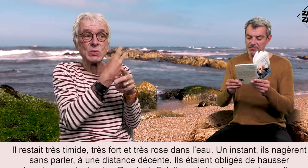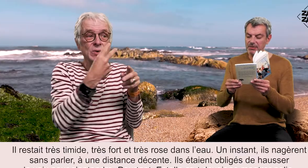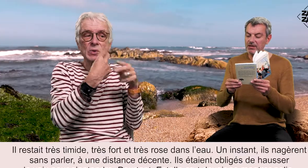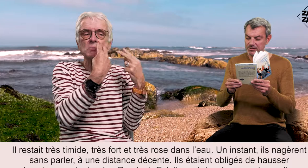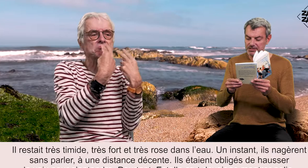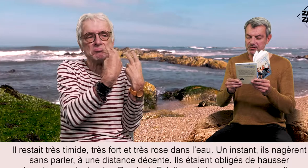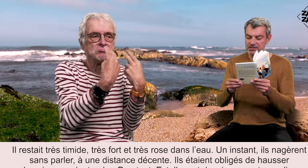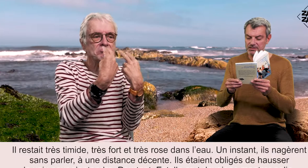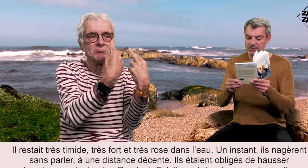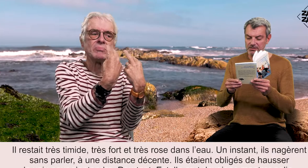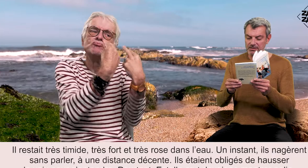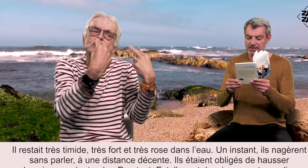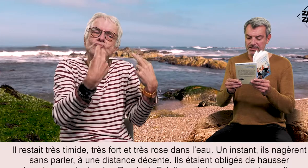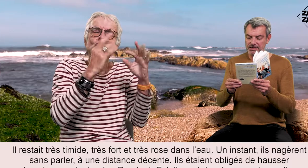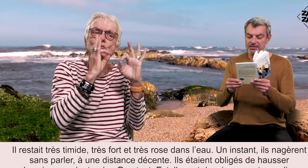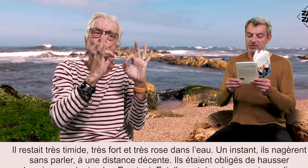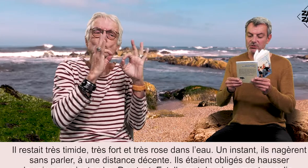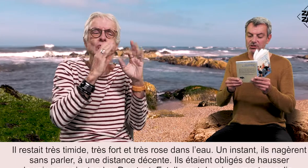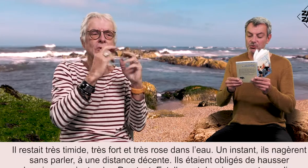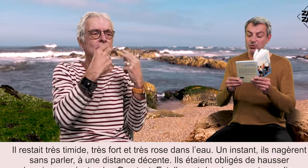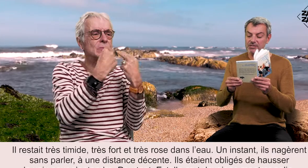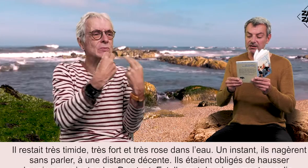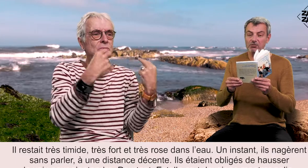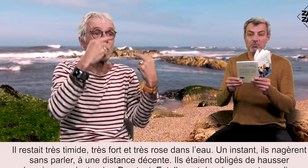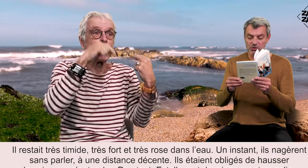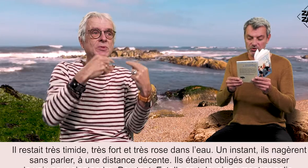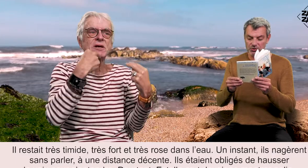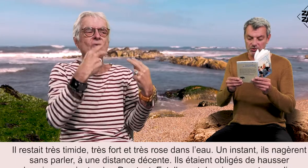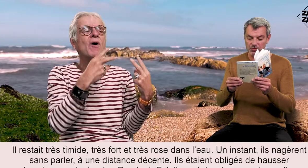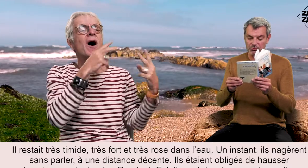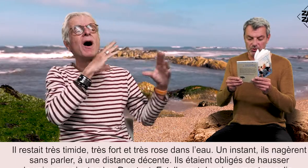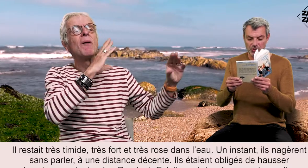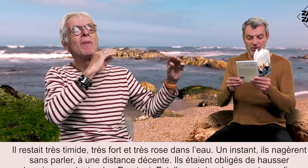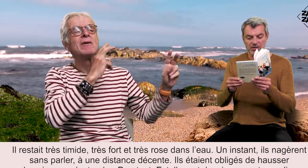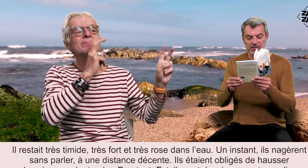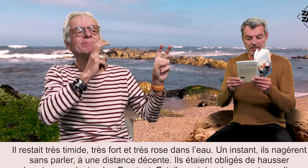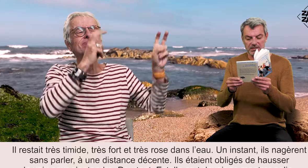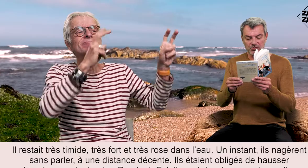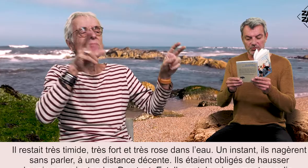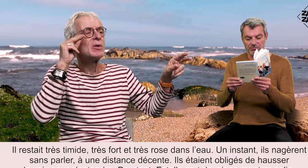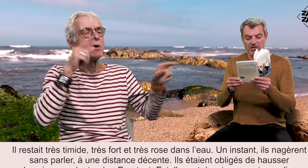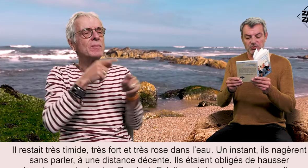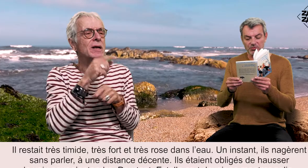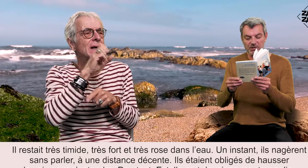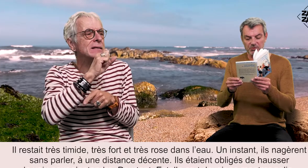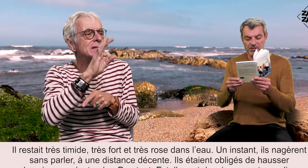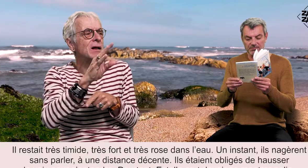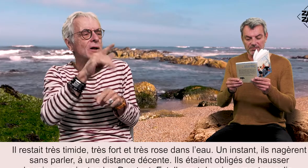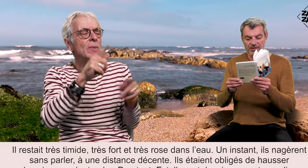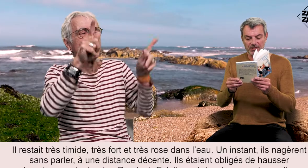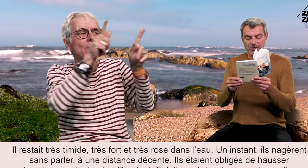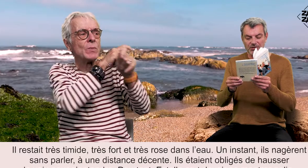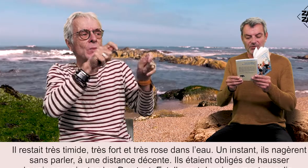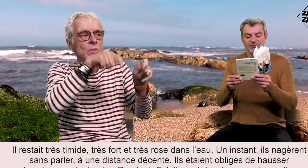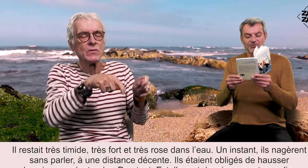parler à une distance décente. Ils étaient obligés de hausser la voix pour s'entendre. Pourtant, Estelle crut devoir se montrer poli.